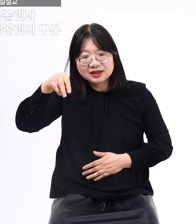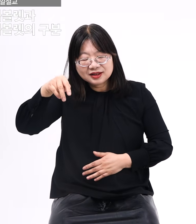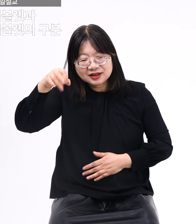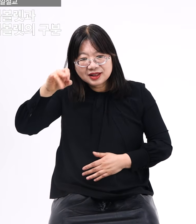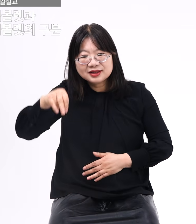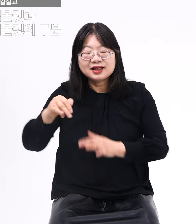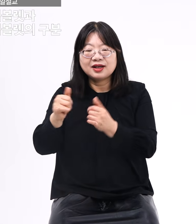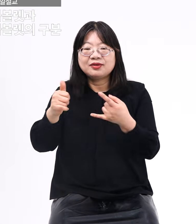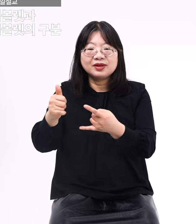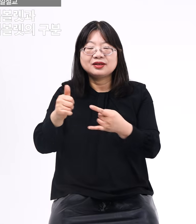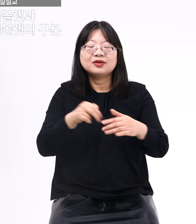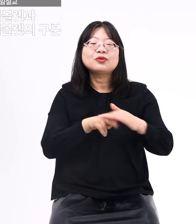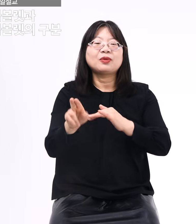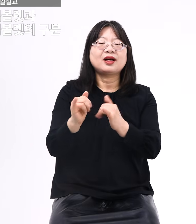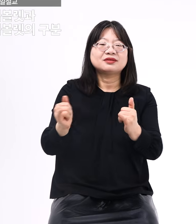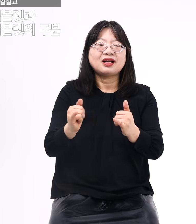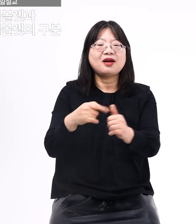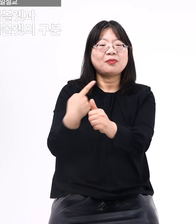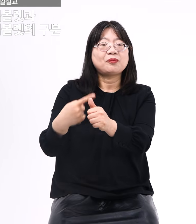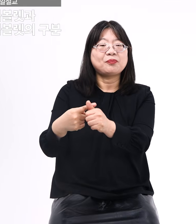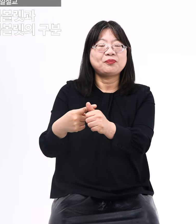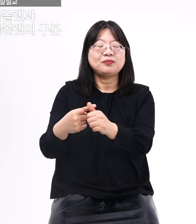도망하는 자 이렇게 놀렸어요.